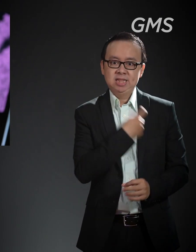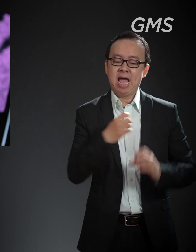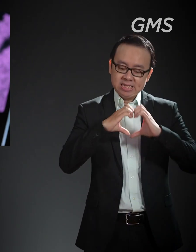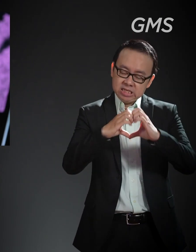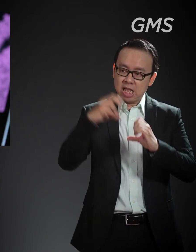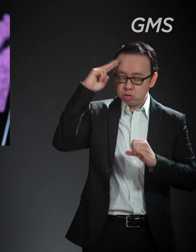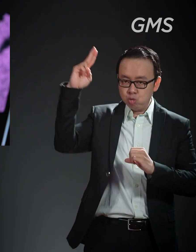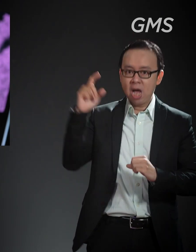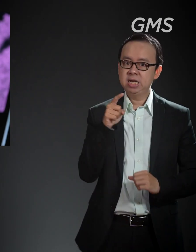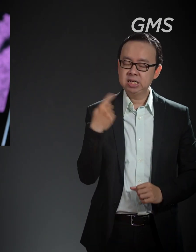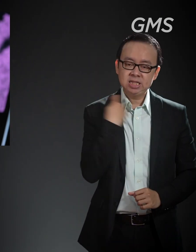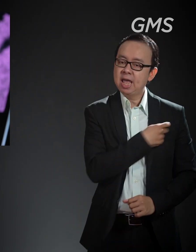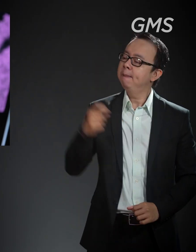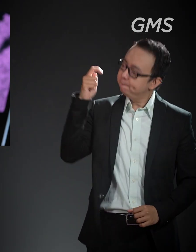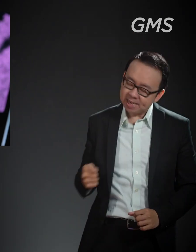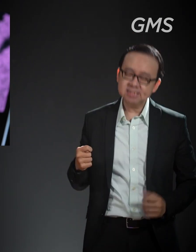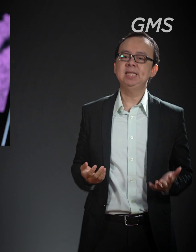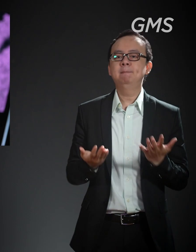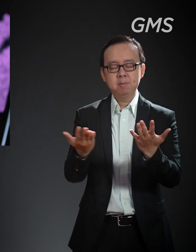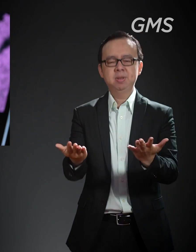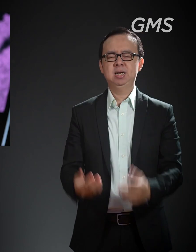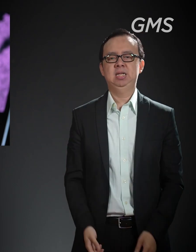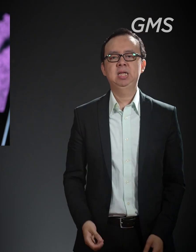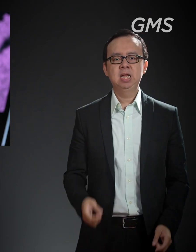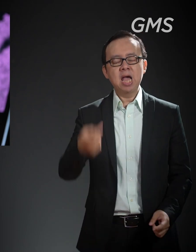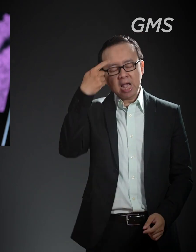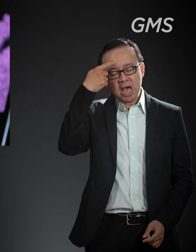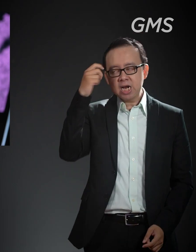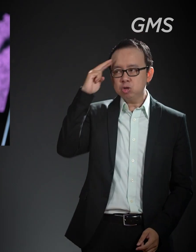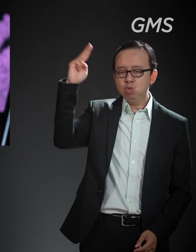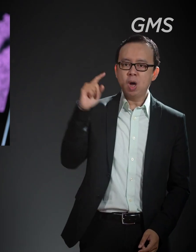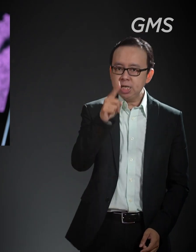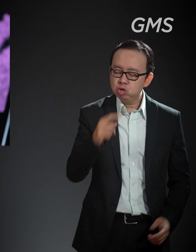giver. Karena Allah kita adalah sang pemberi. Ayat